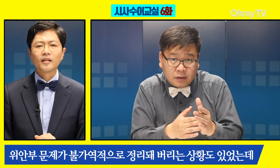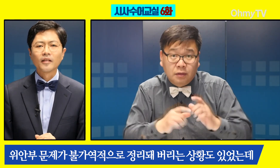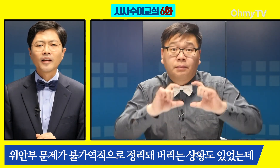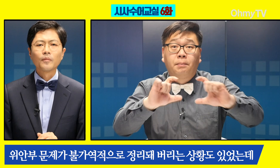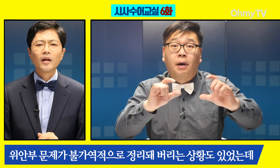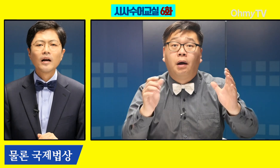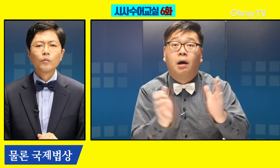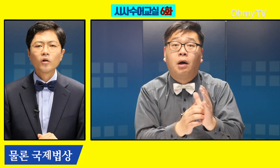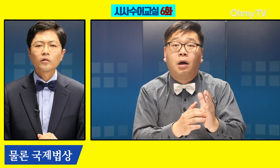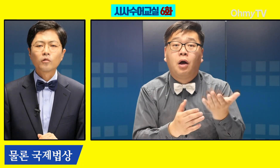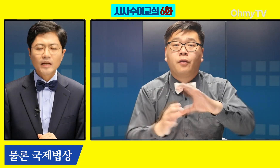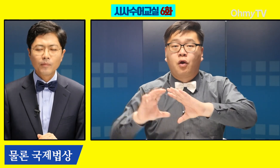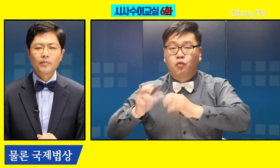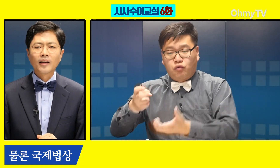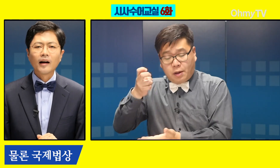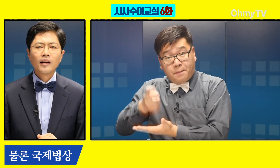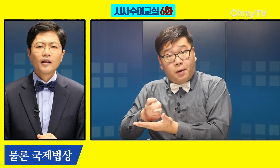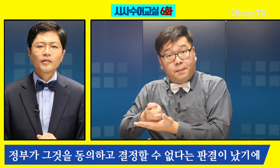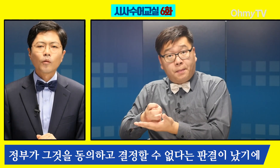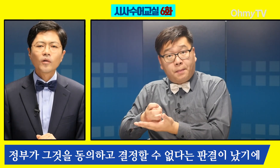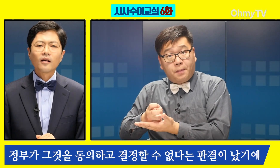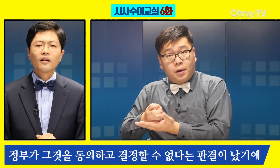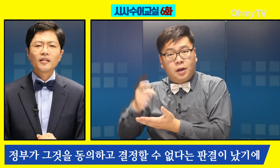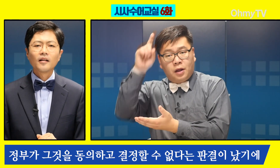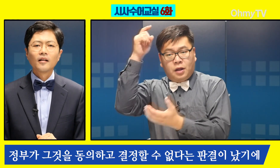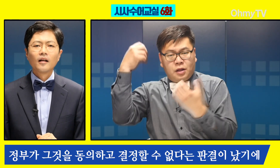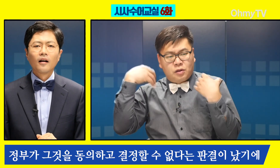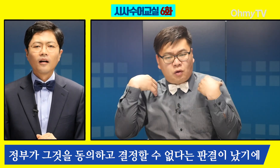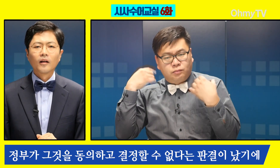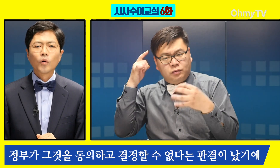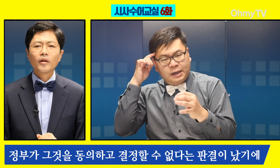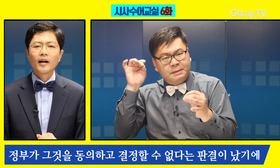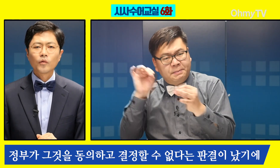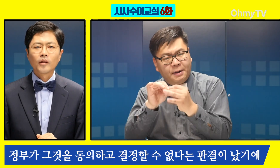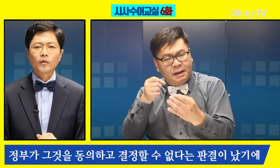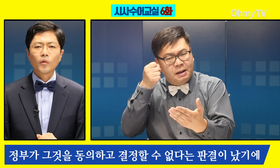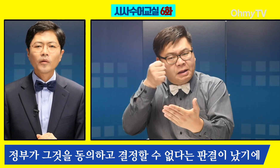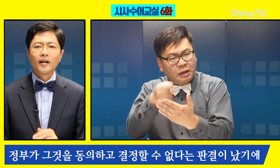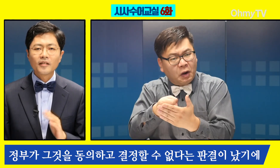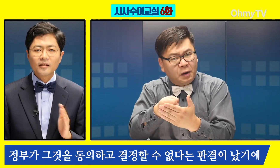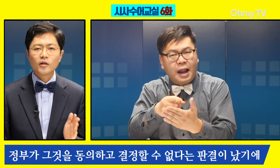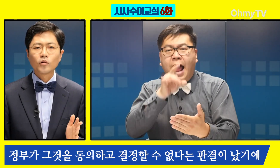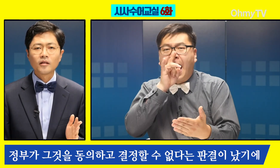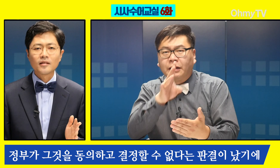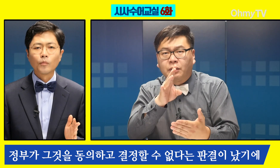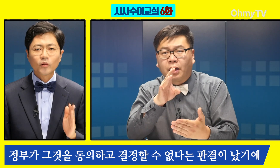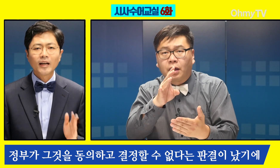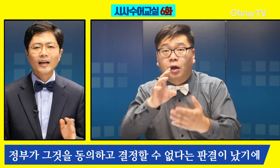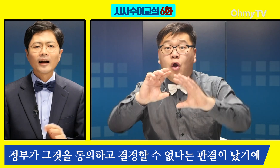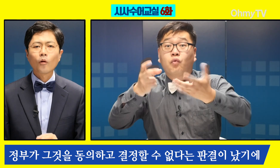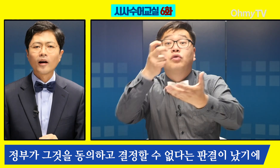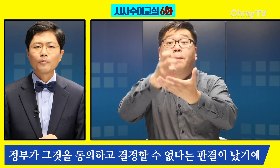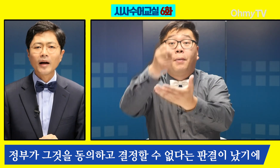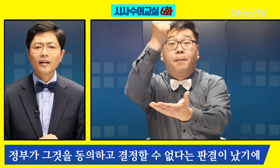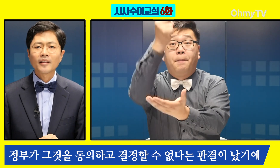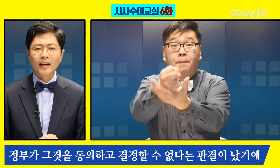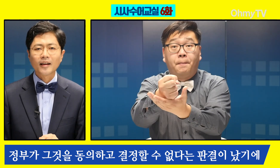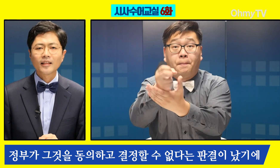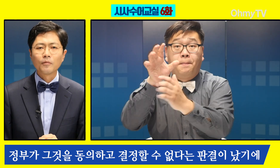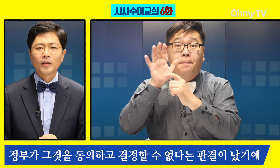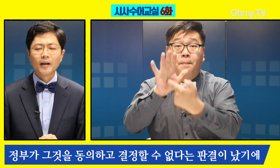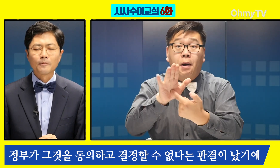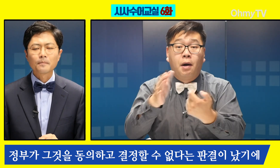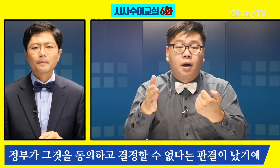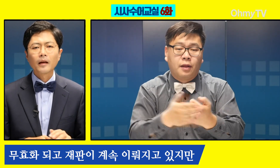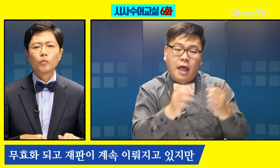되긴 했었는데 물론 국제법상 정부가 그것을 동의할 수 있고 결정지을 수 있지 못하다라고 하는 판결이